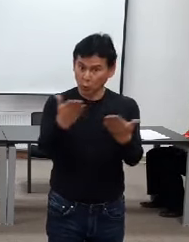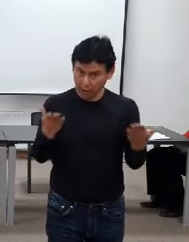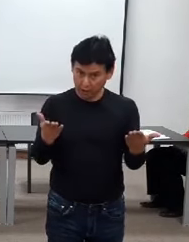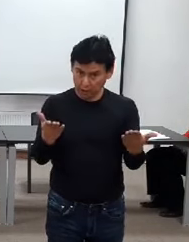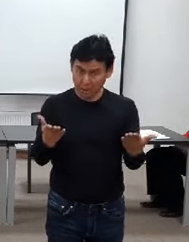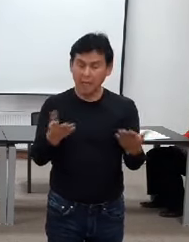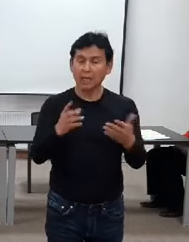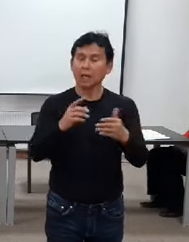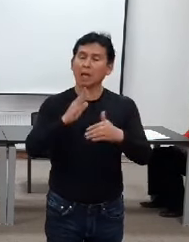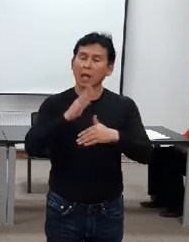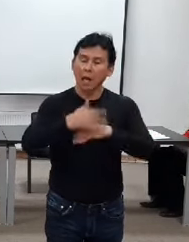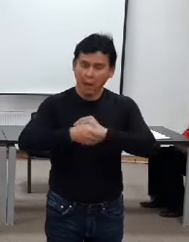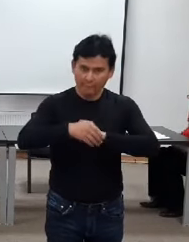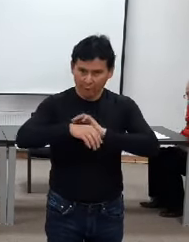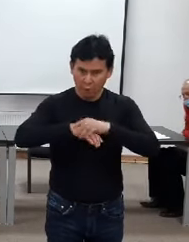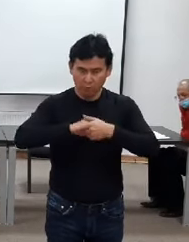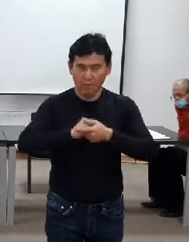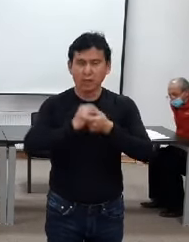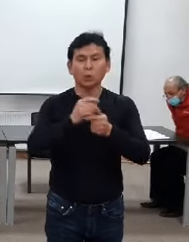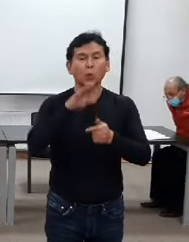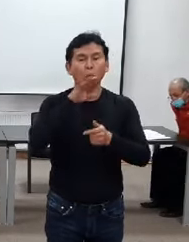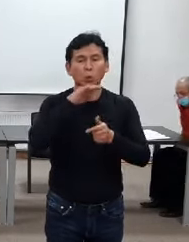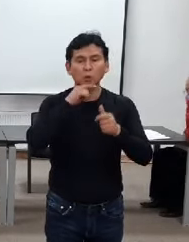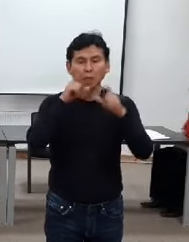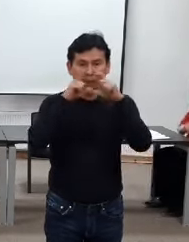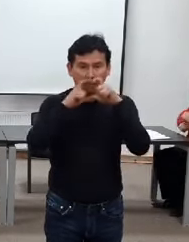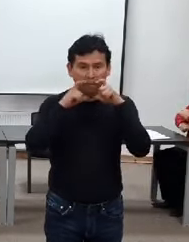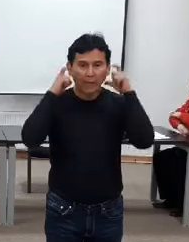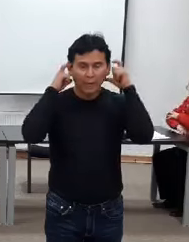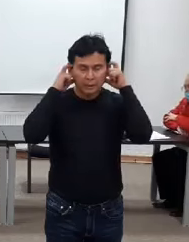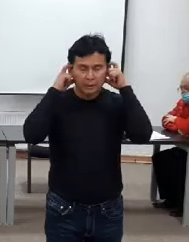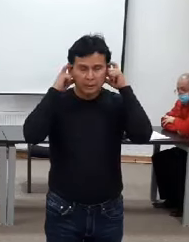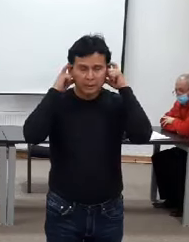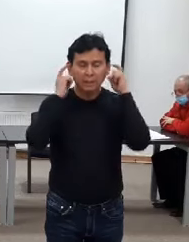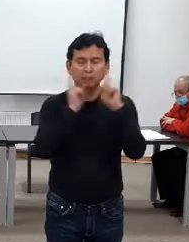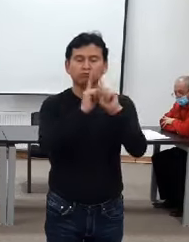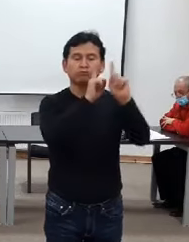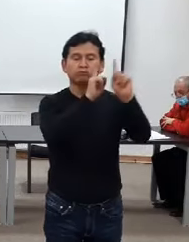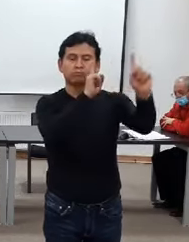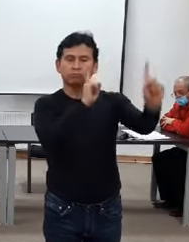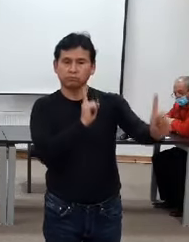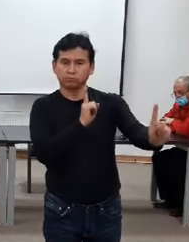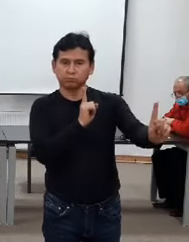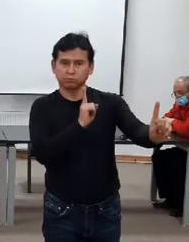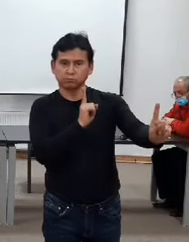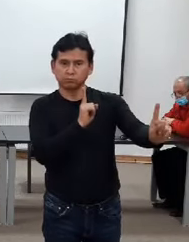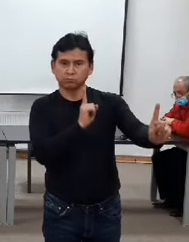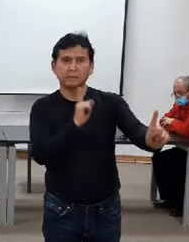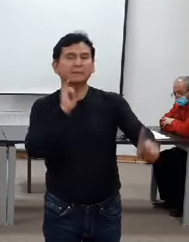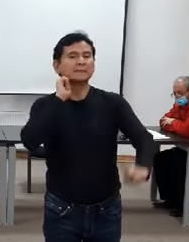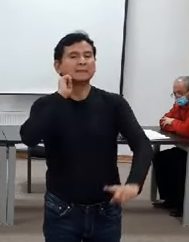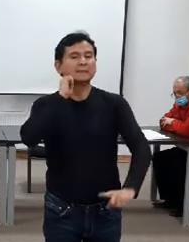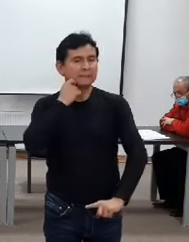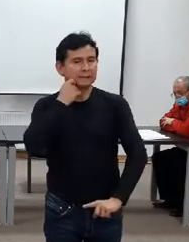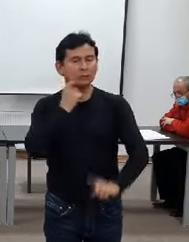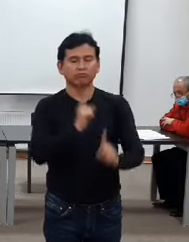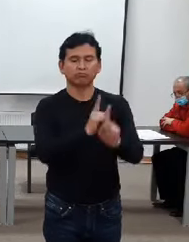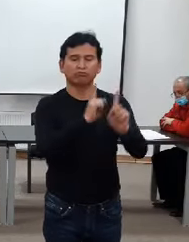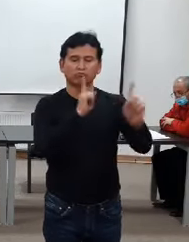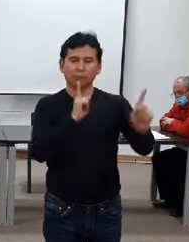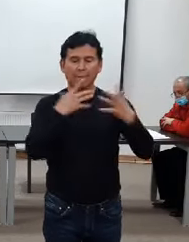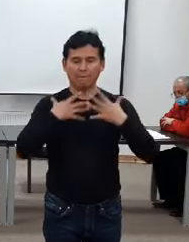el lavado constante de manos, el uso de mascarilla y, por supuesto, el distanciamiento social, que significa un